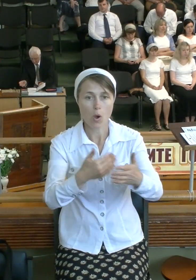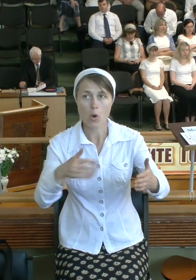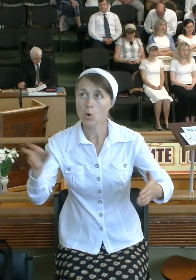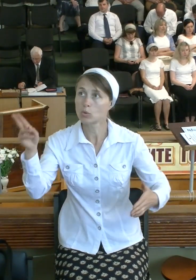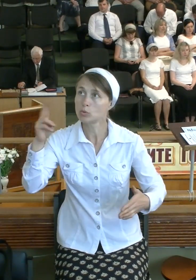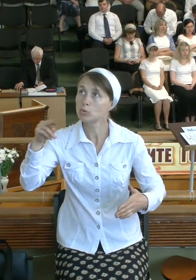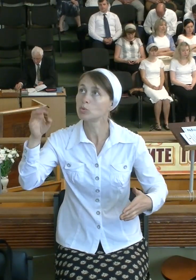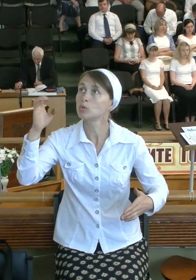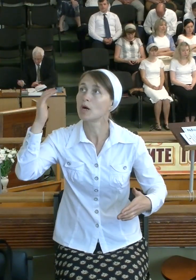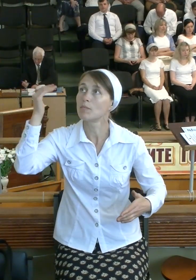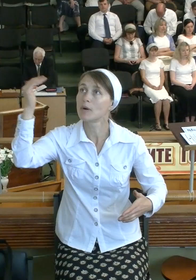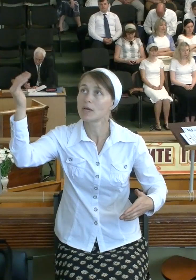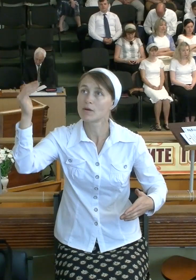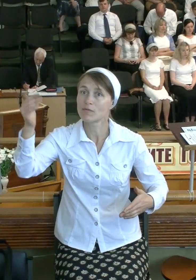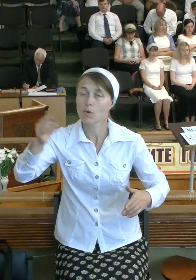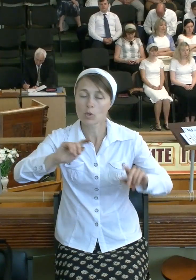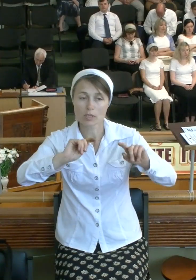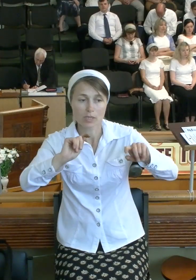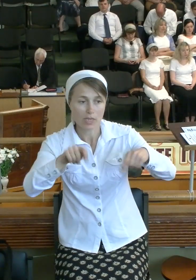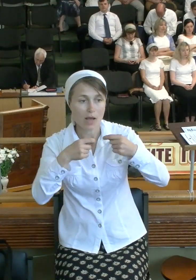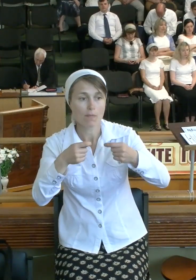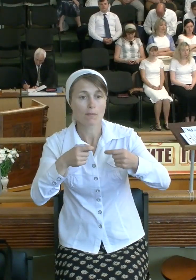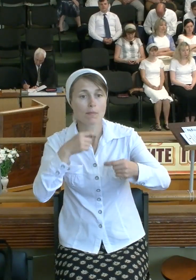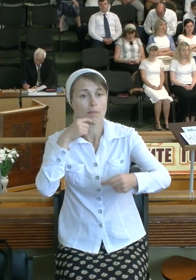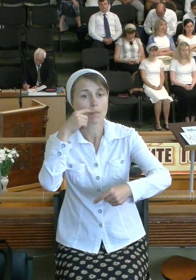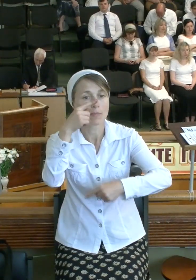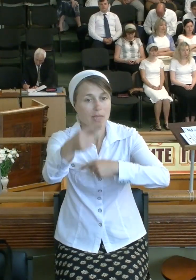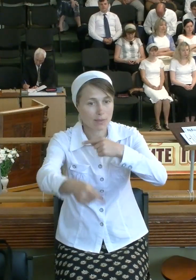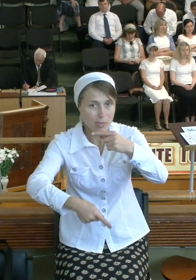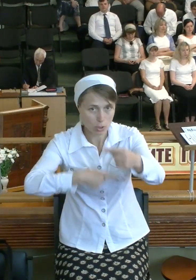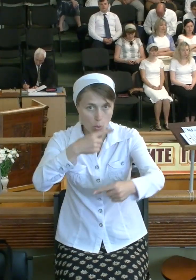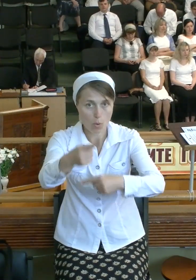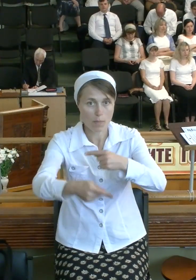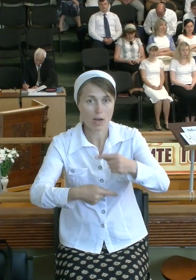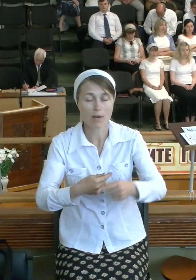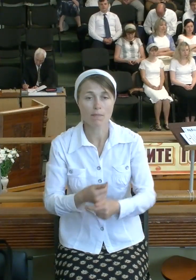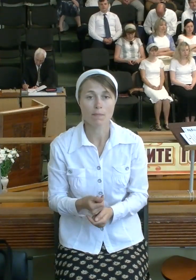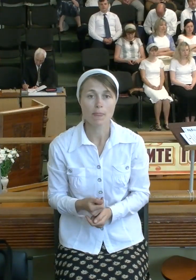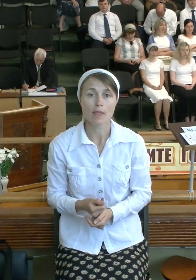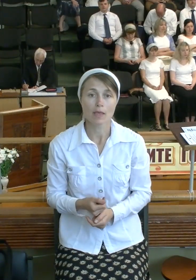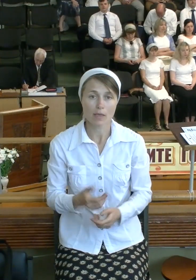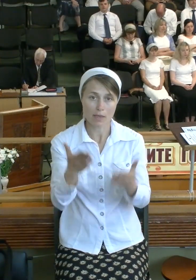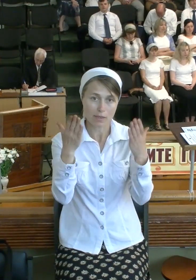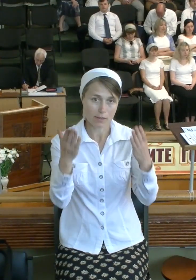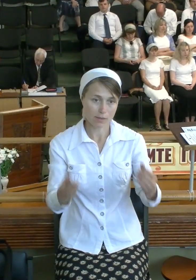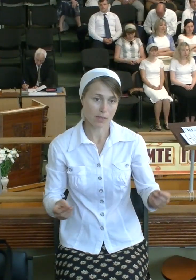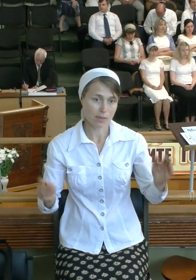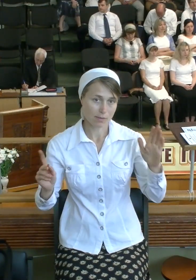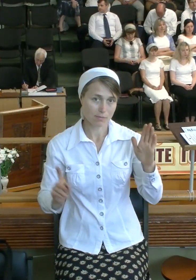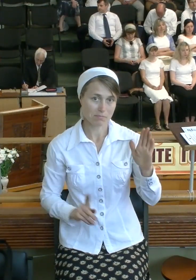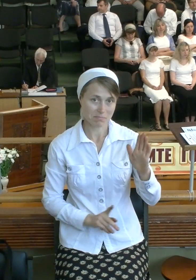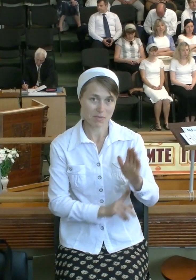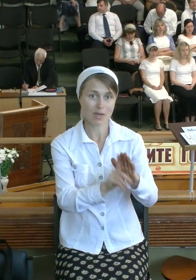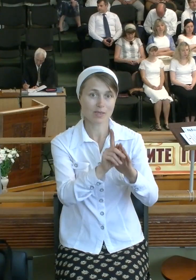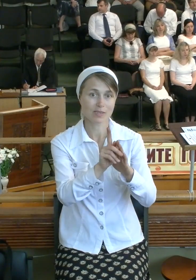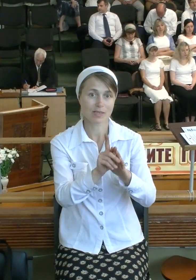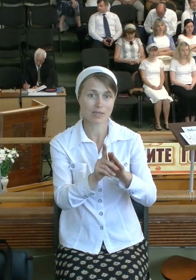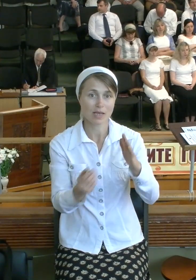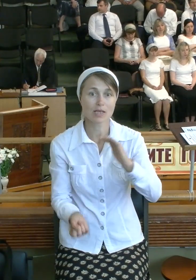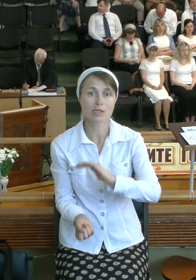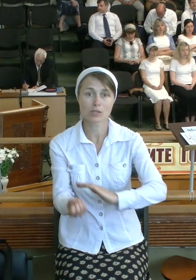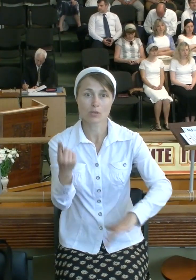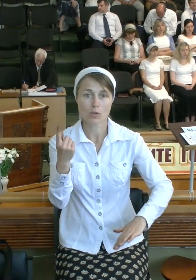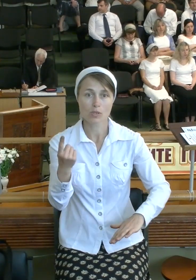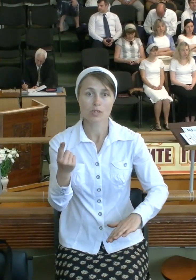моего, дам их потомкам». И день пришел, источником благим стал Божий